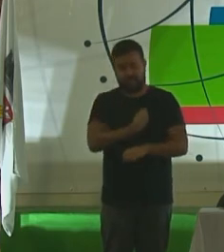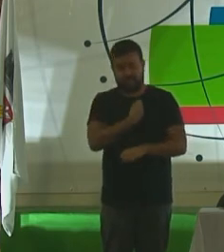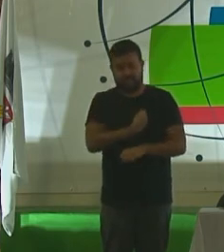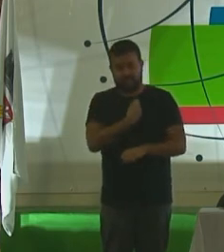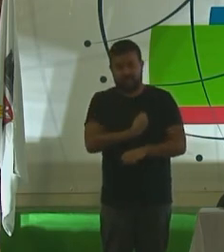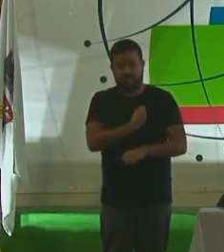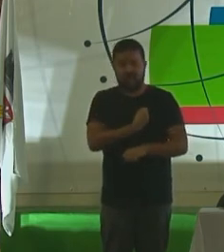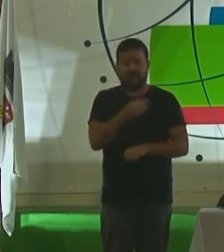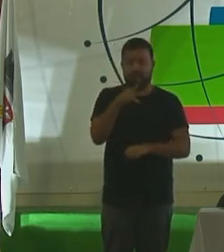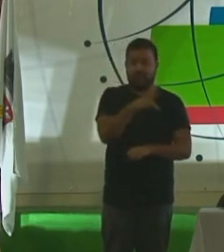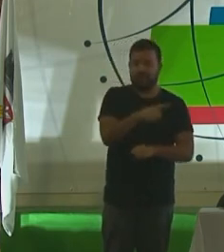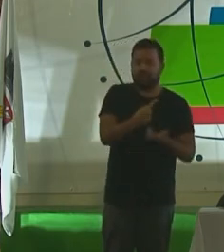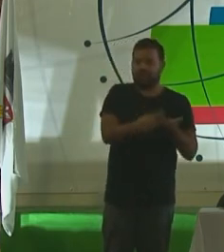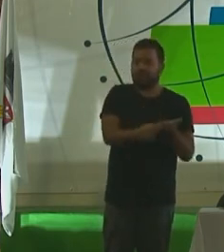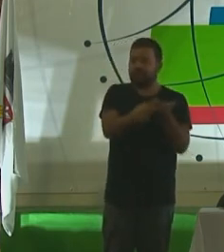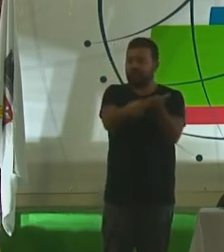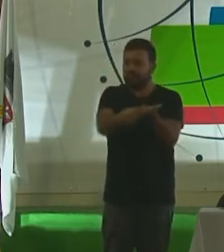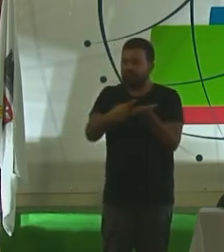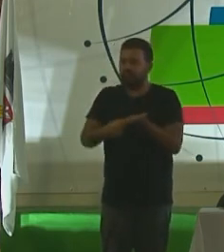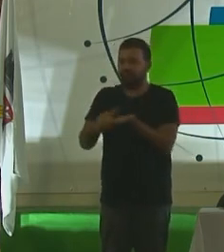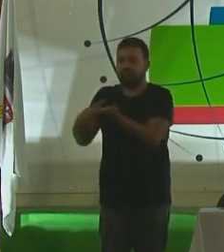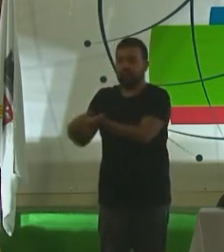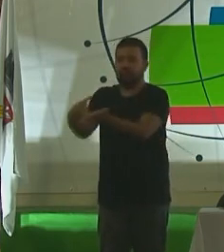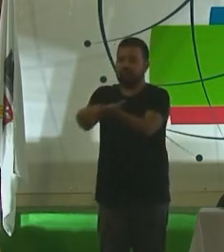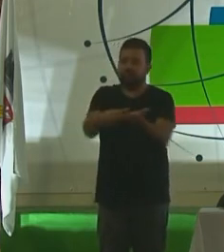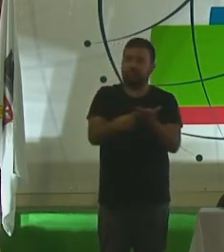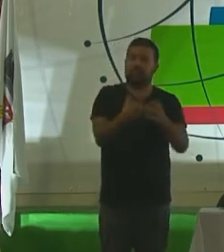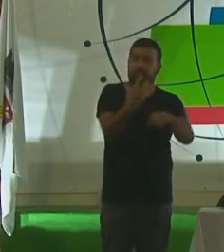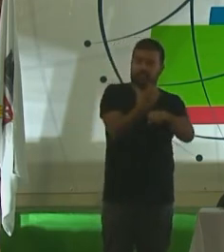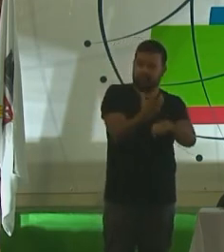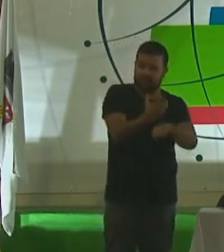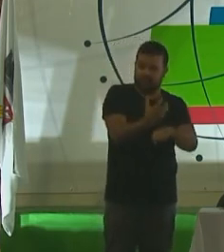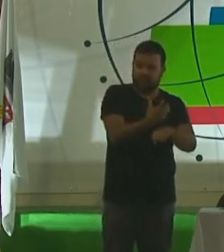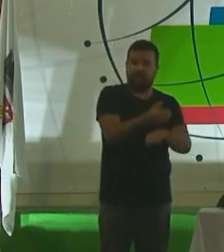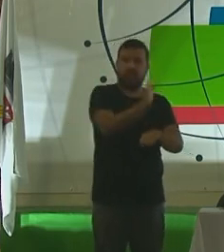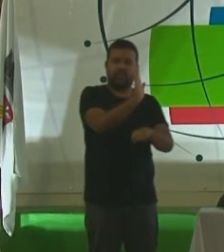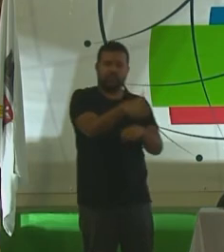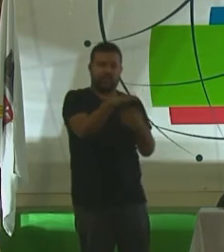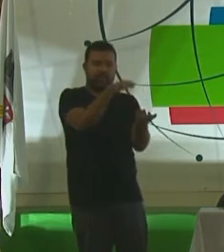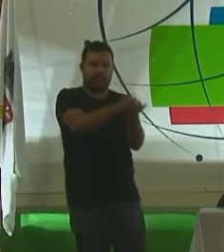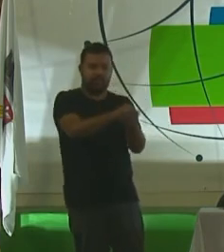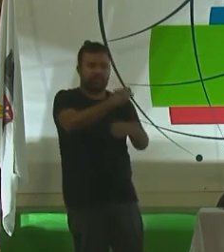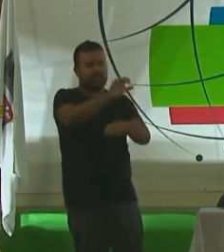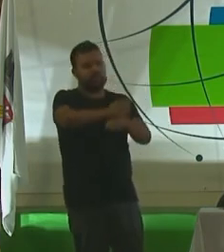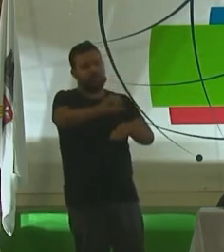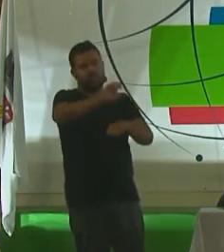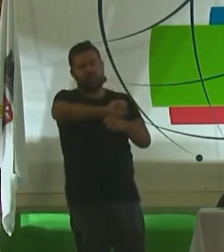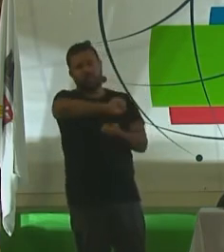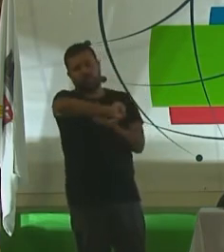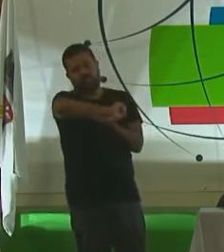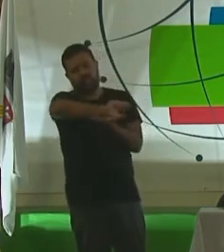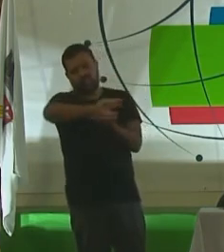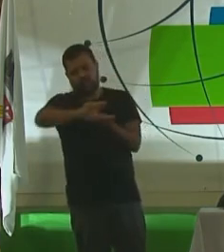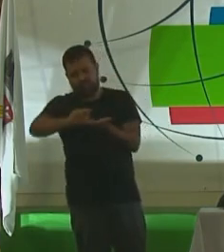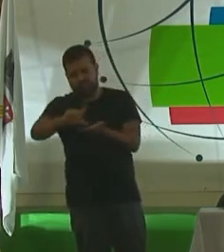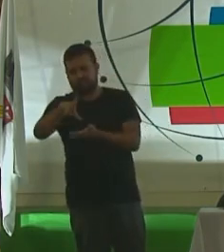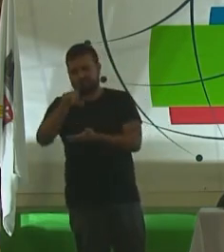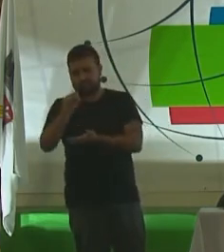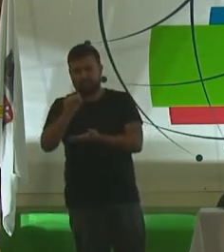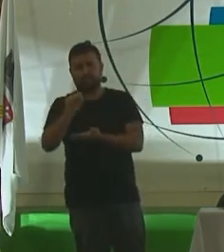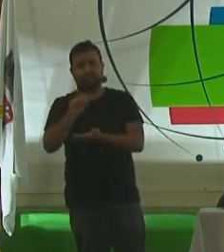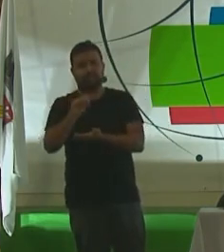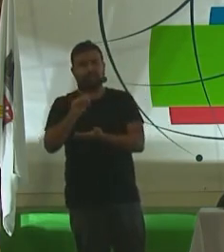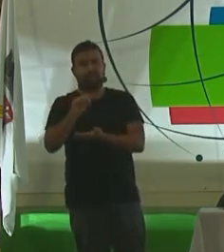os professores nas disciplinas, né, nas quais eles são matriculados, nos cursos em que eles escolheram,